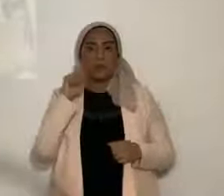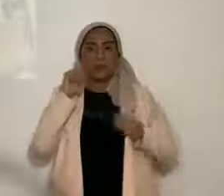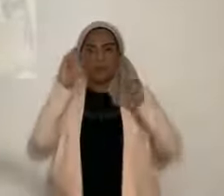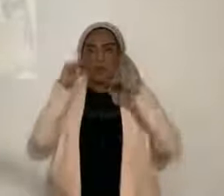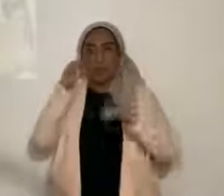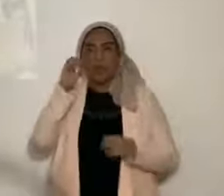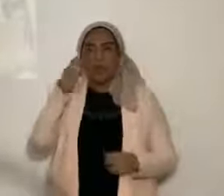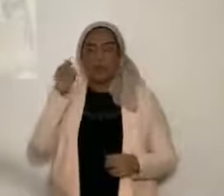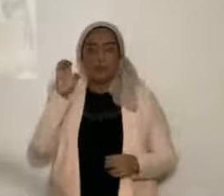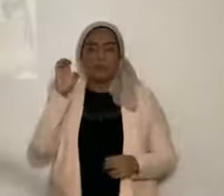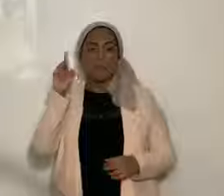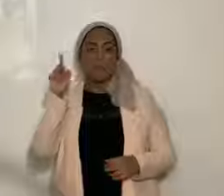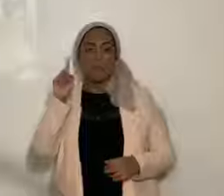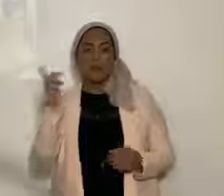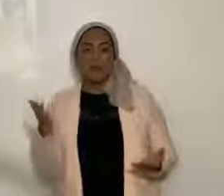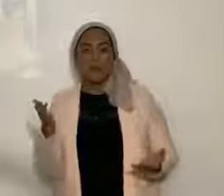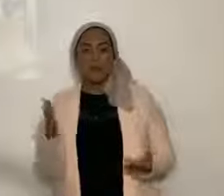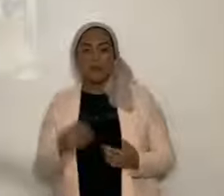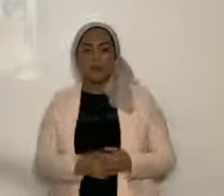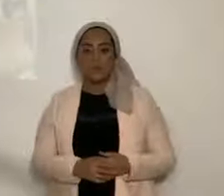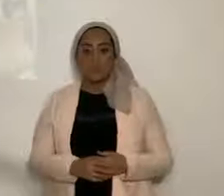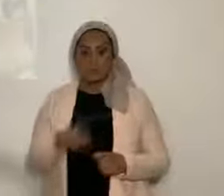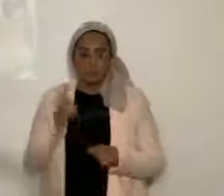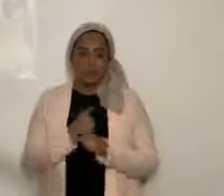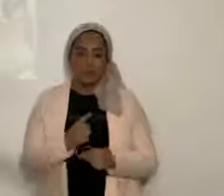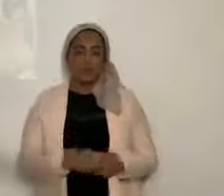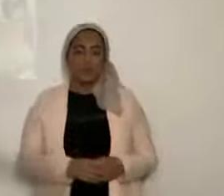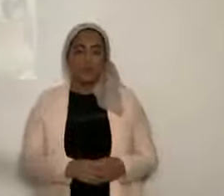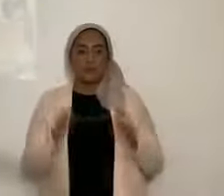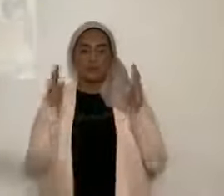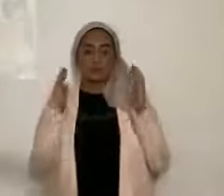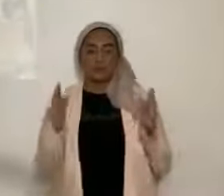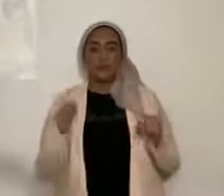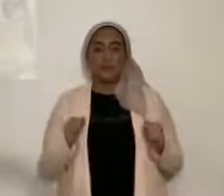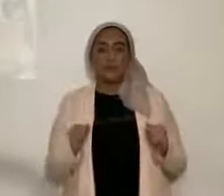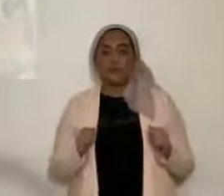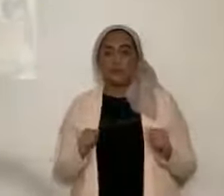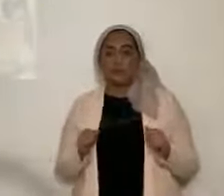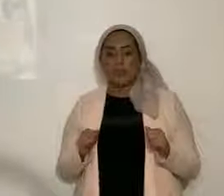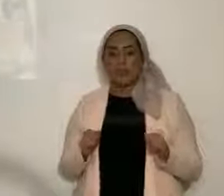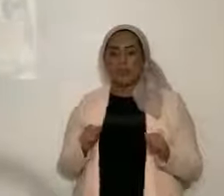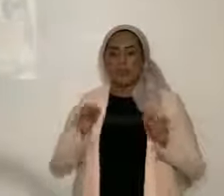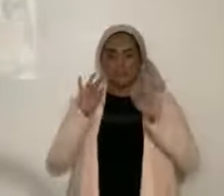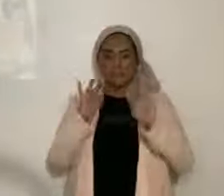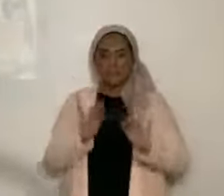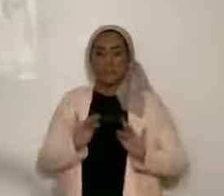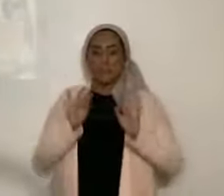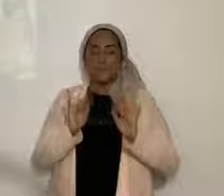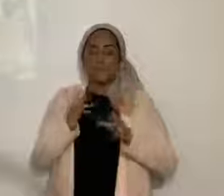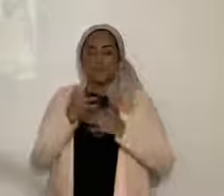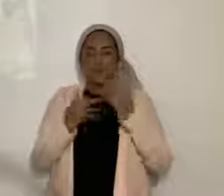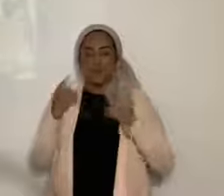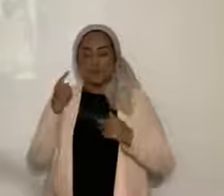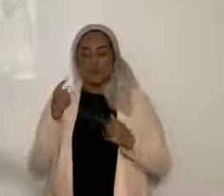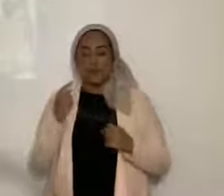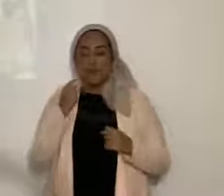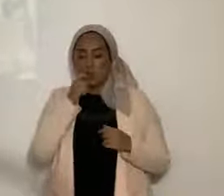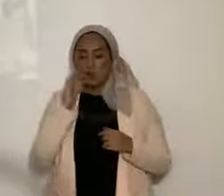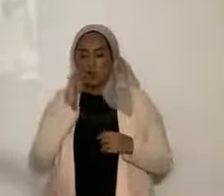esperanza? ¿Dónde? ¿Verdad? Escuchen muy bien. Consolar a alguien que